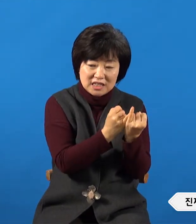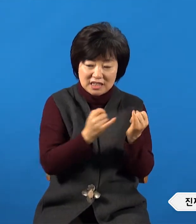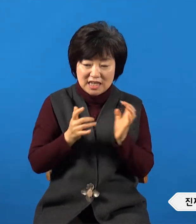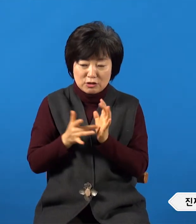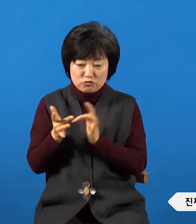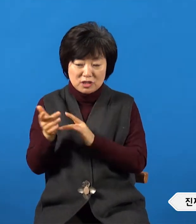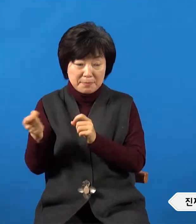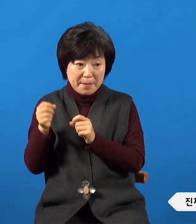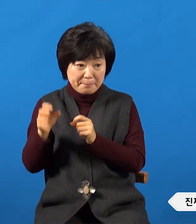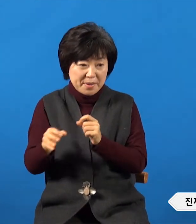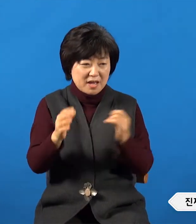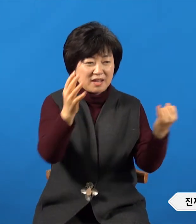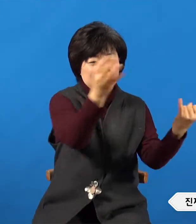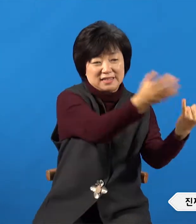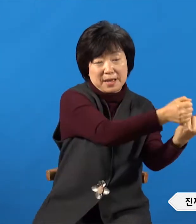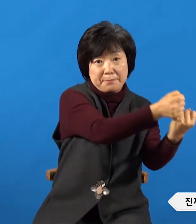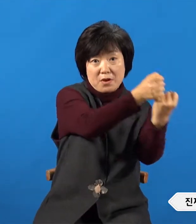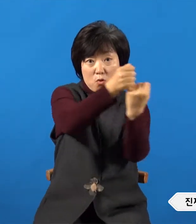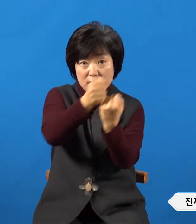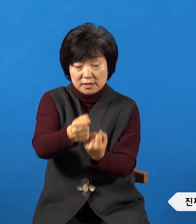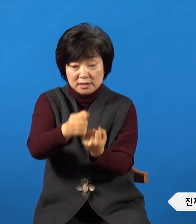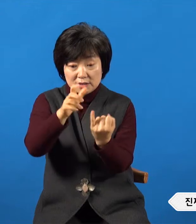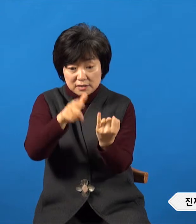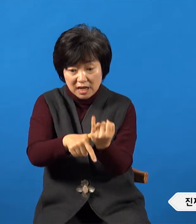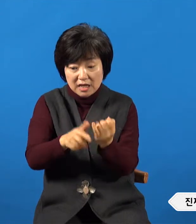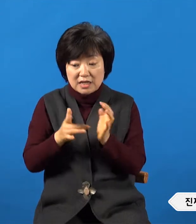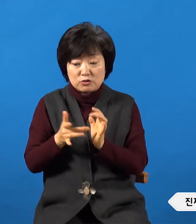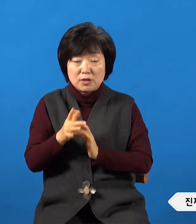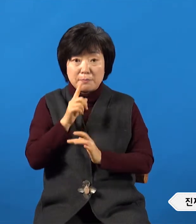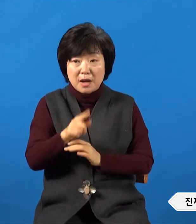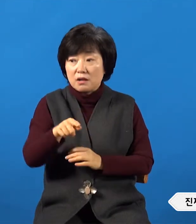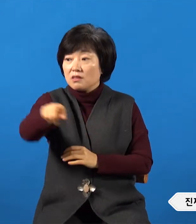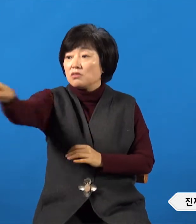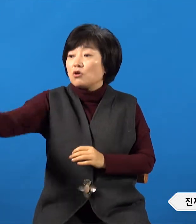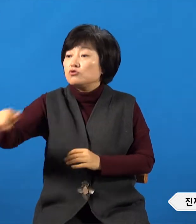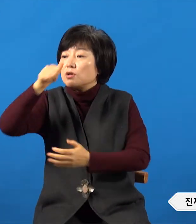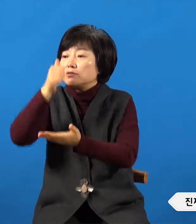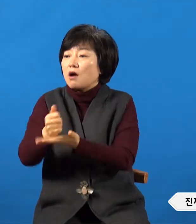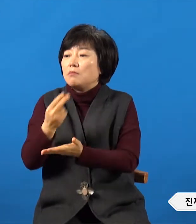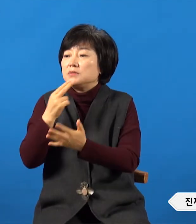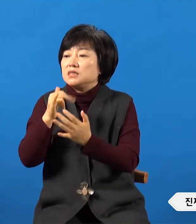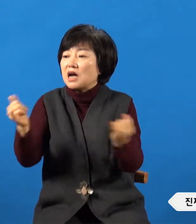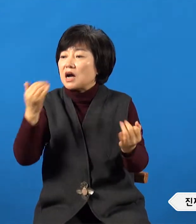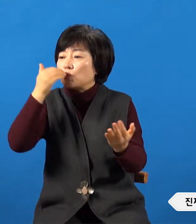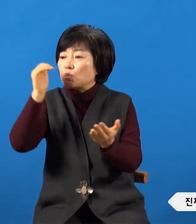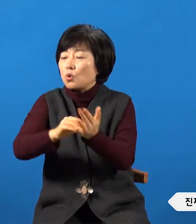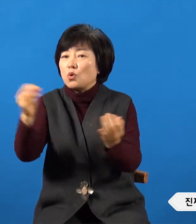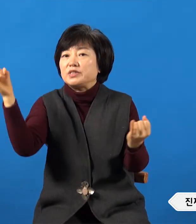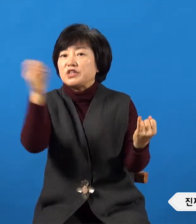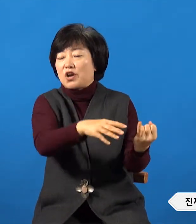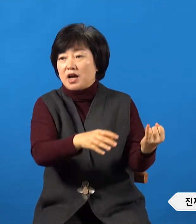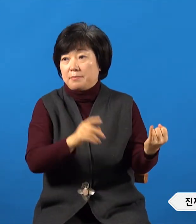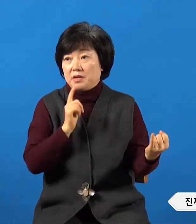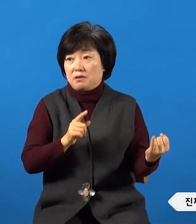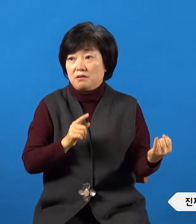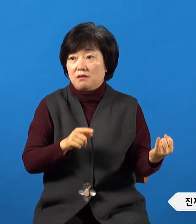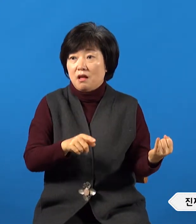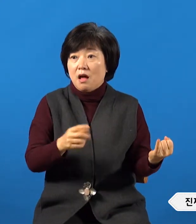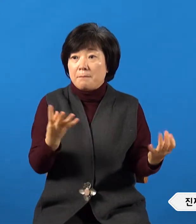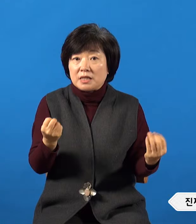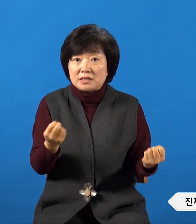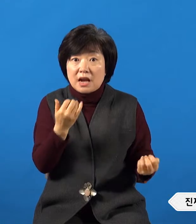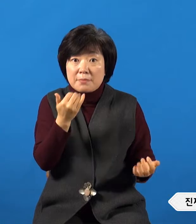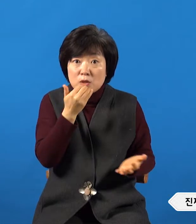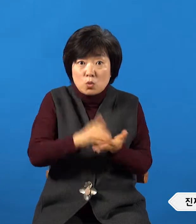향해 말씀하셨습니다. 너희 중에 죄 없는 자가 돌로 치라. 많은 사람이 돌을 들었지만 성경은 나이